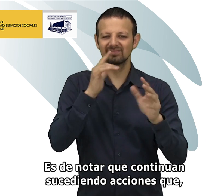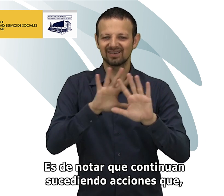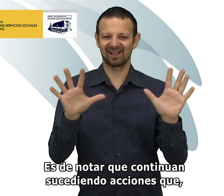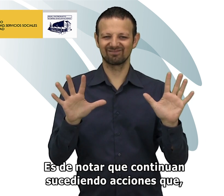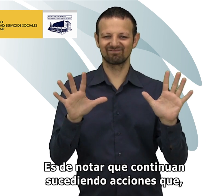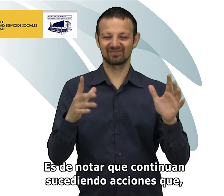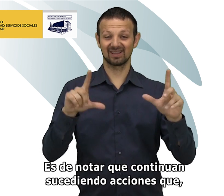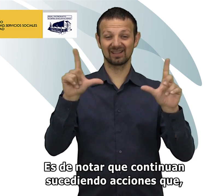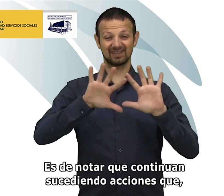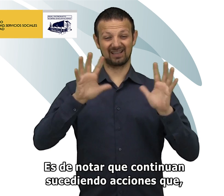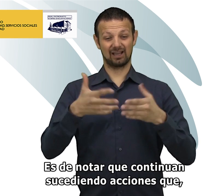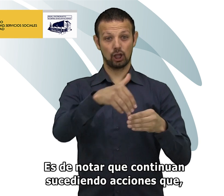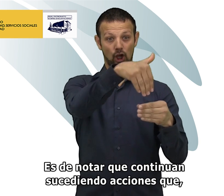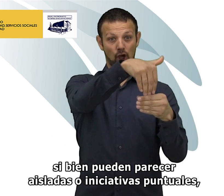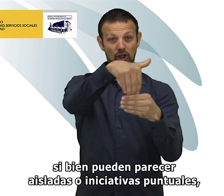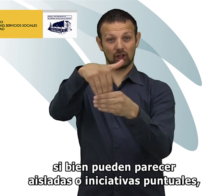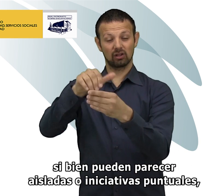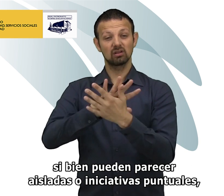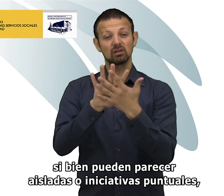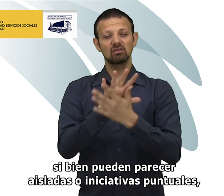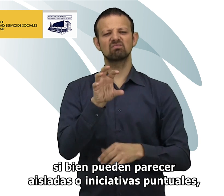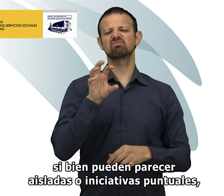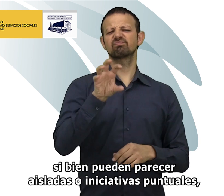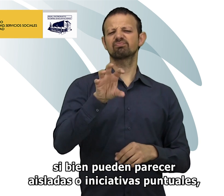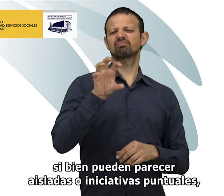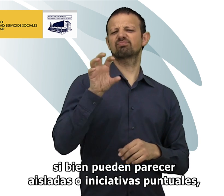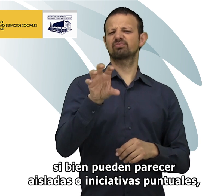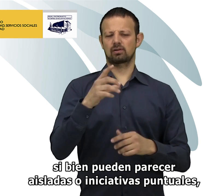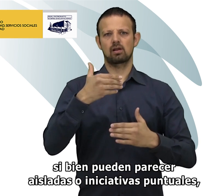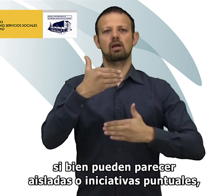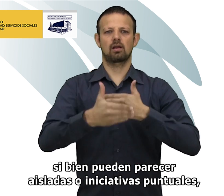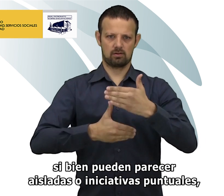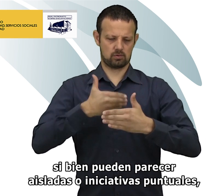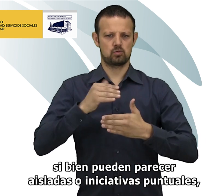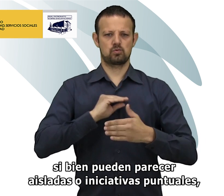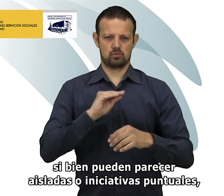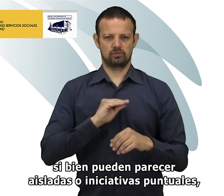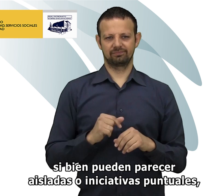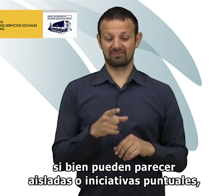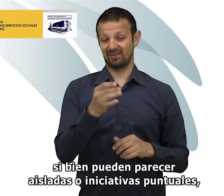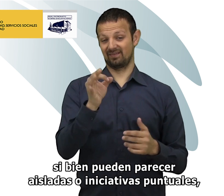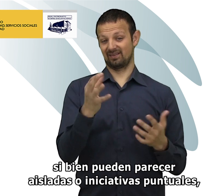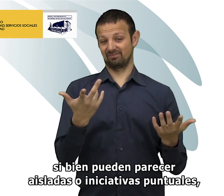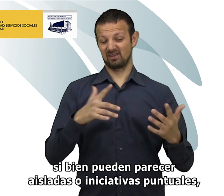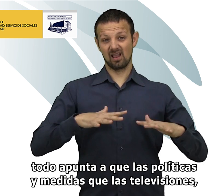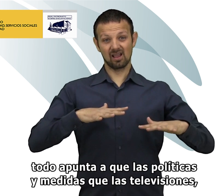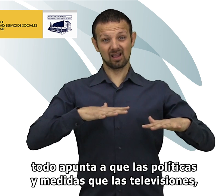si bien pueden parecer aisladas o iniciativas puntuales, todo apunta a que las políticas y medidas que las televisiones,